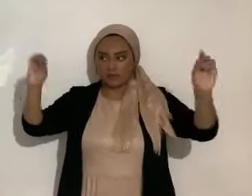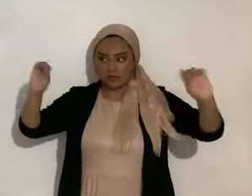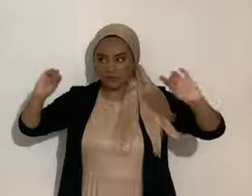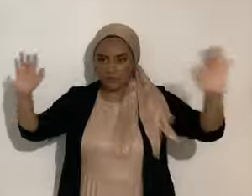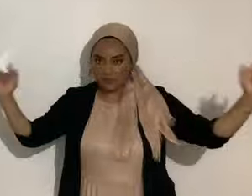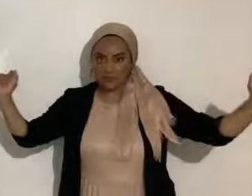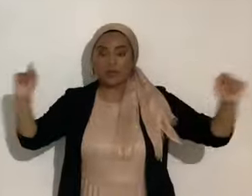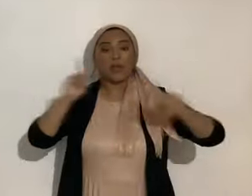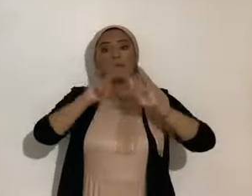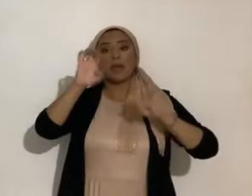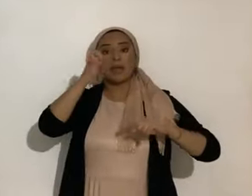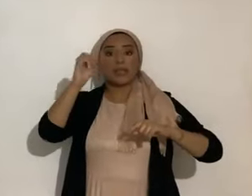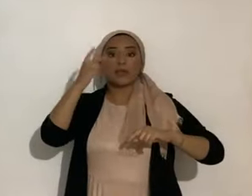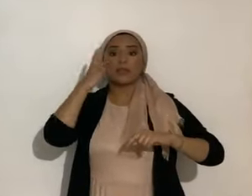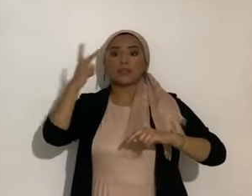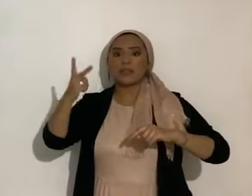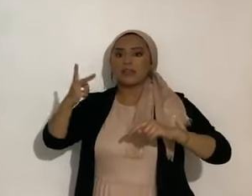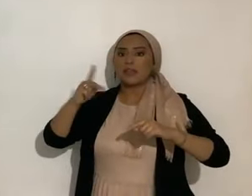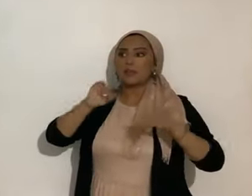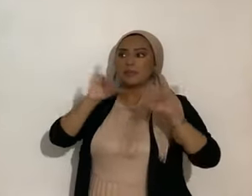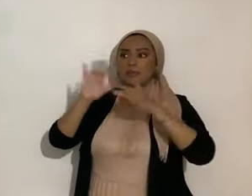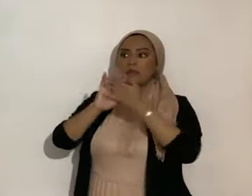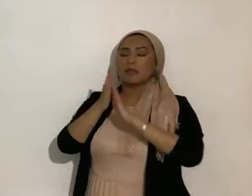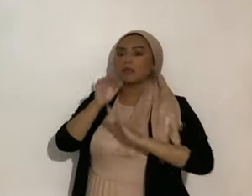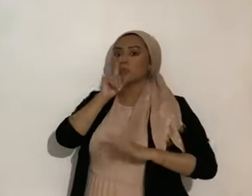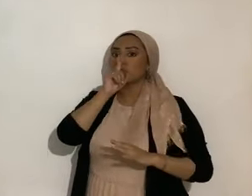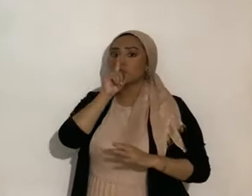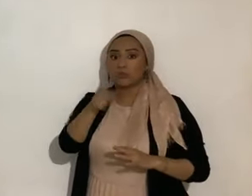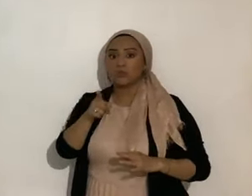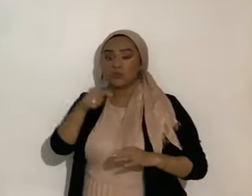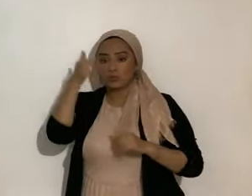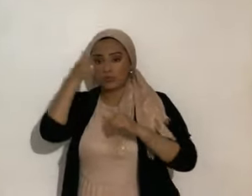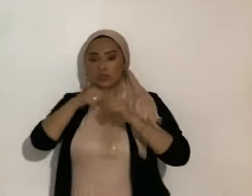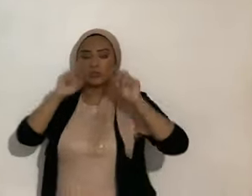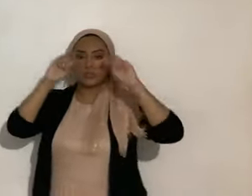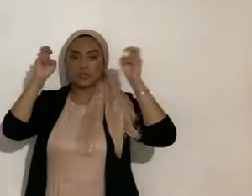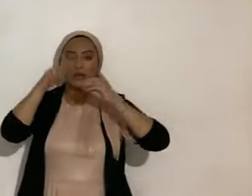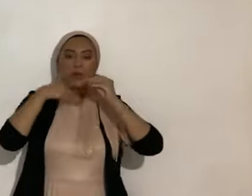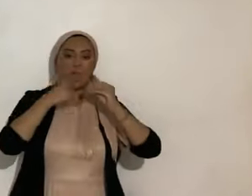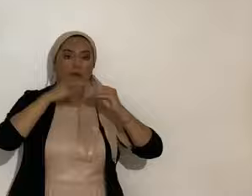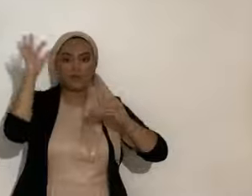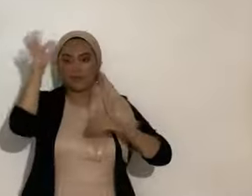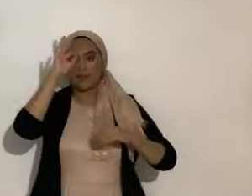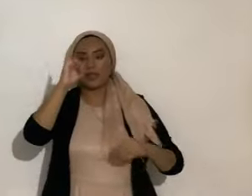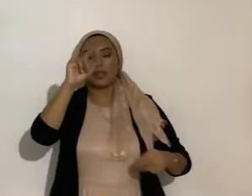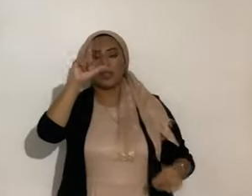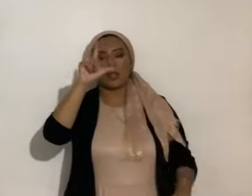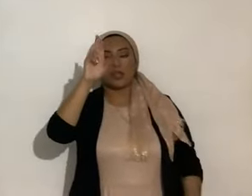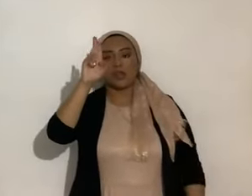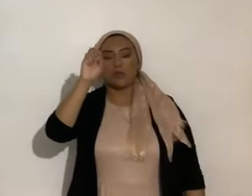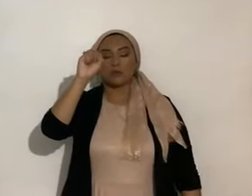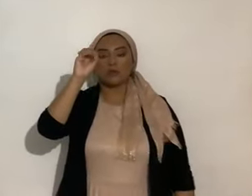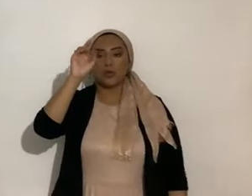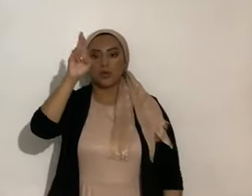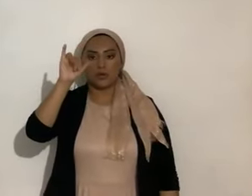existe, el ego lo ve como si fuera algo real. Recuerden el tema de lo ilusorio, véanlo, está en ese mismo